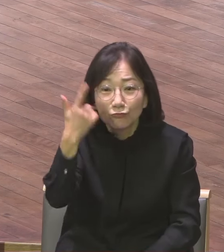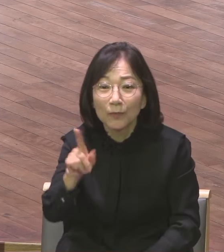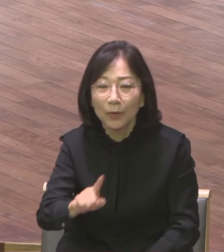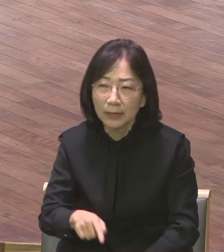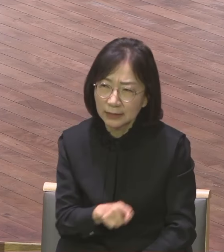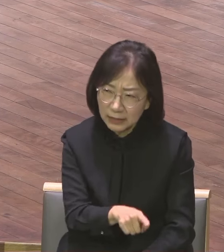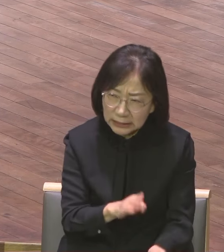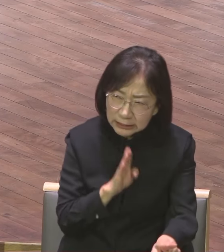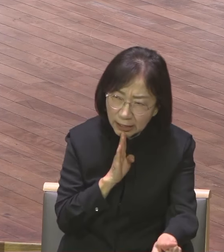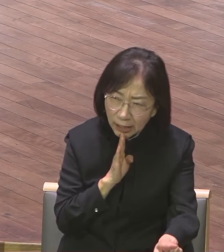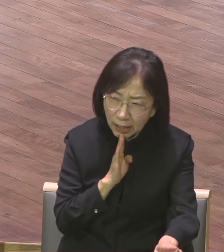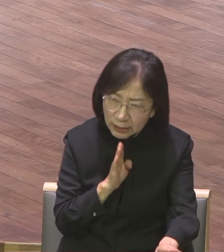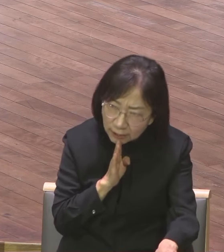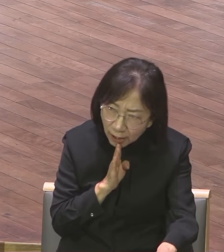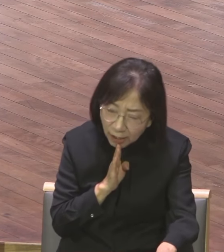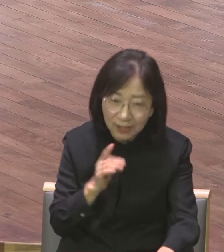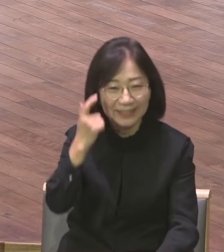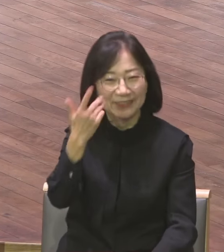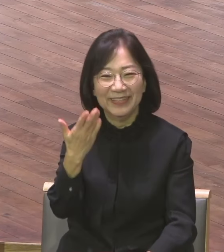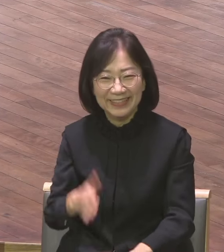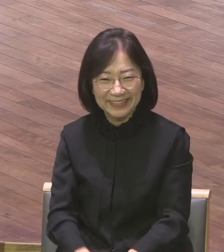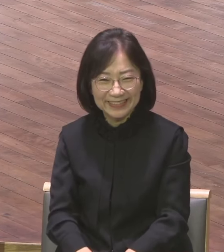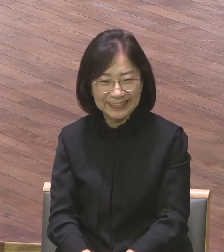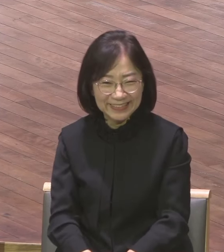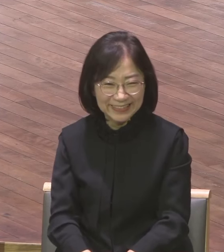이거 진짜입니까?